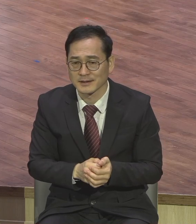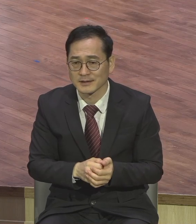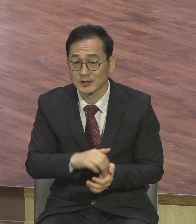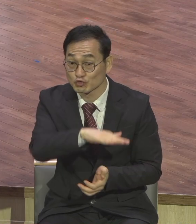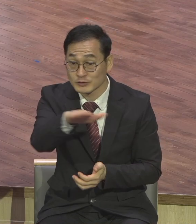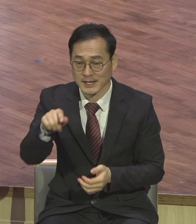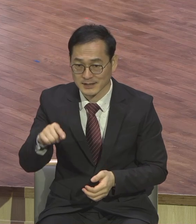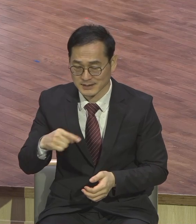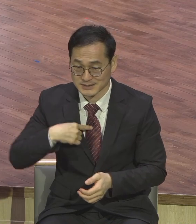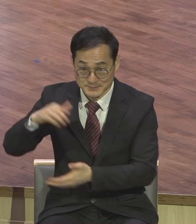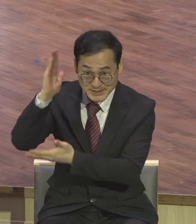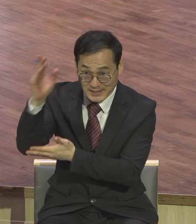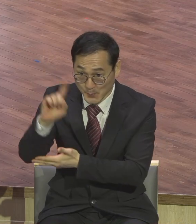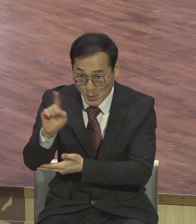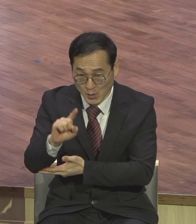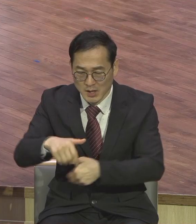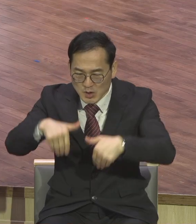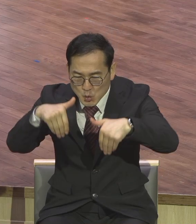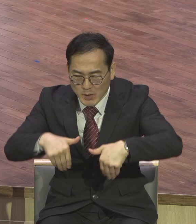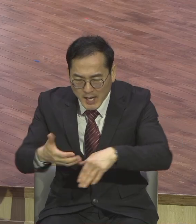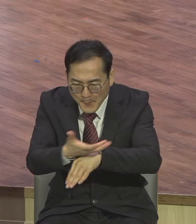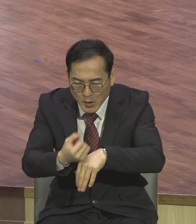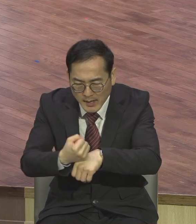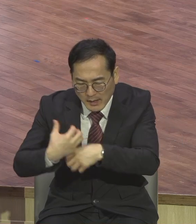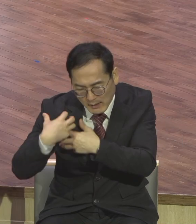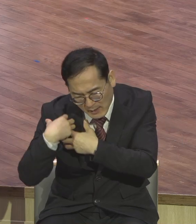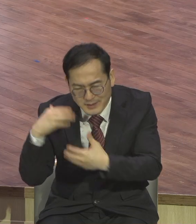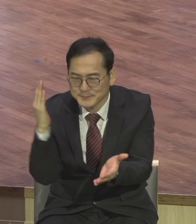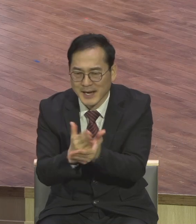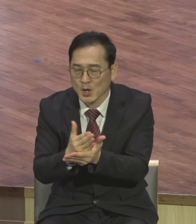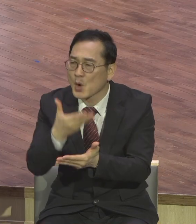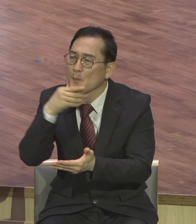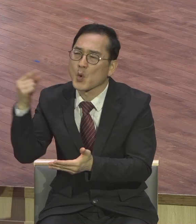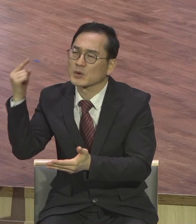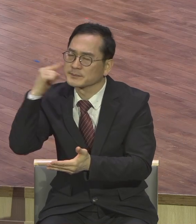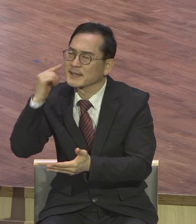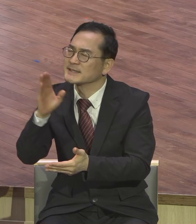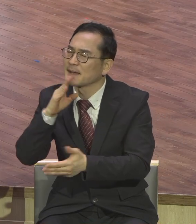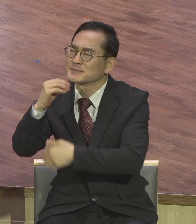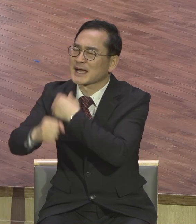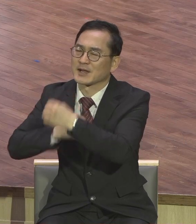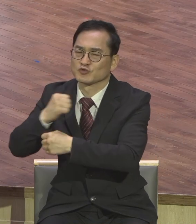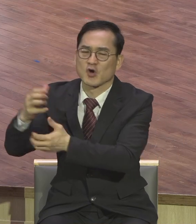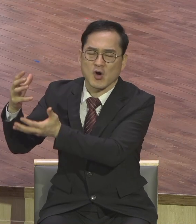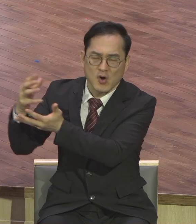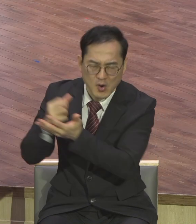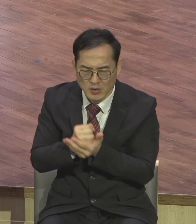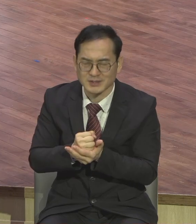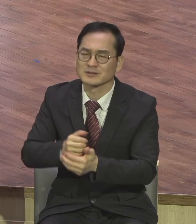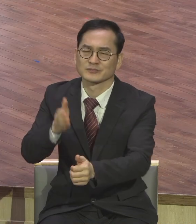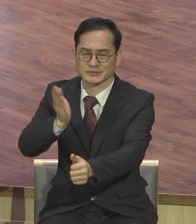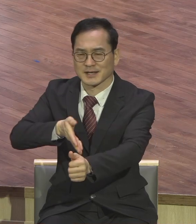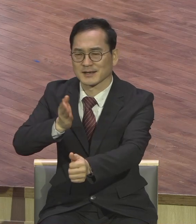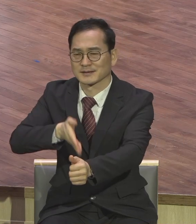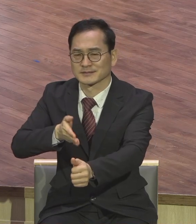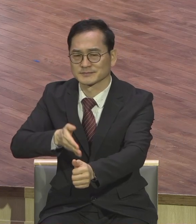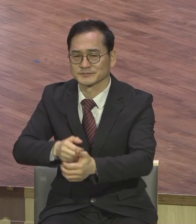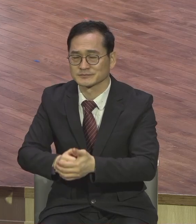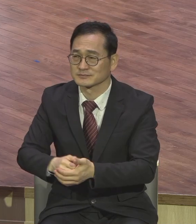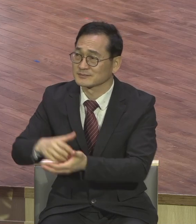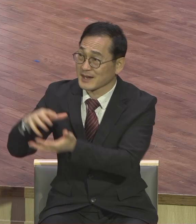강단의 말씀을 올바로 붙잡고 복음이 주는 참 자유를 여러분이 누리면서 또 다른